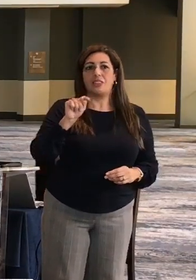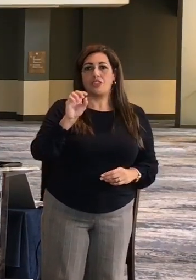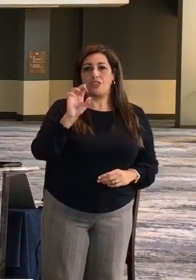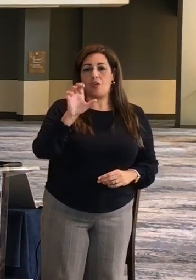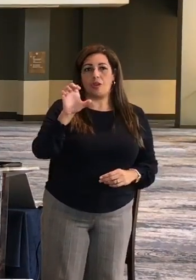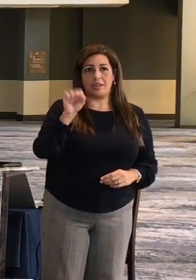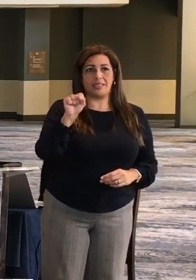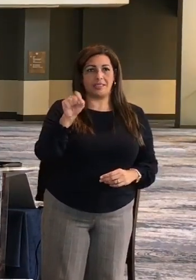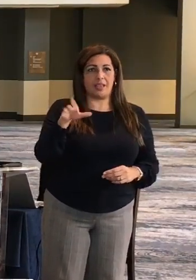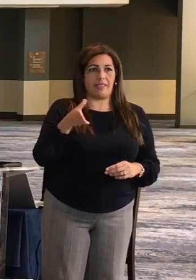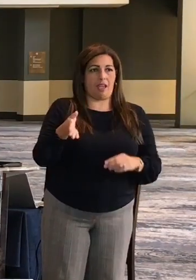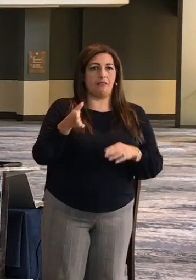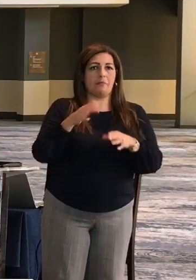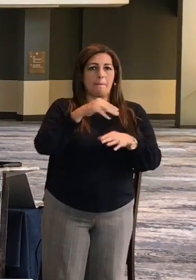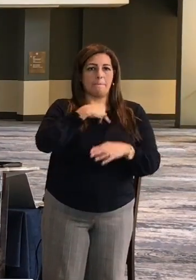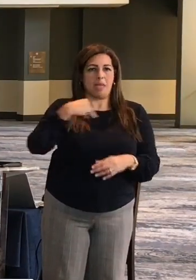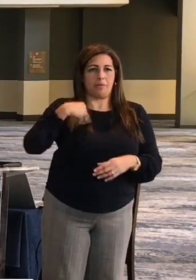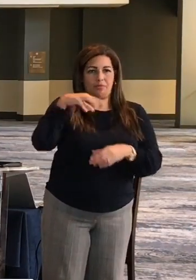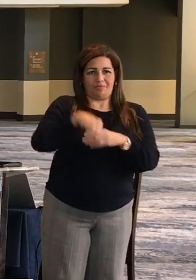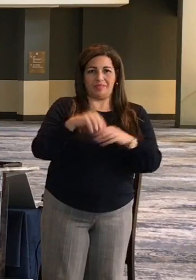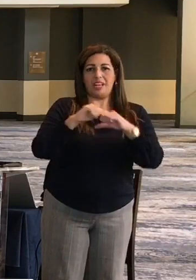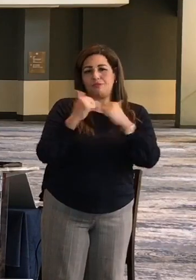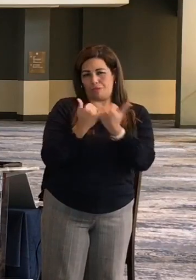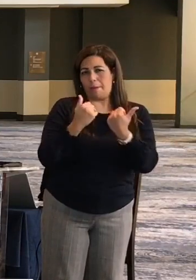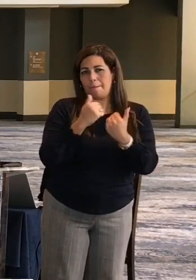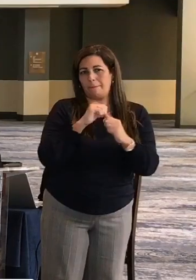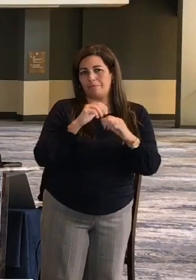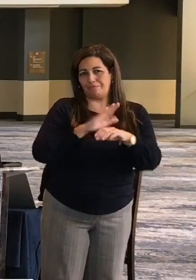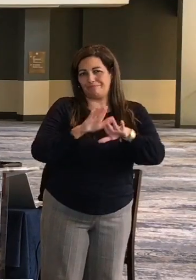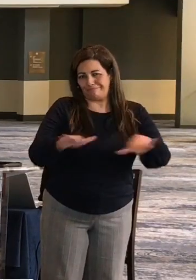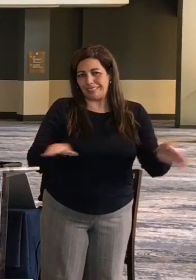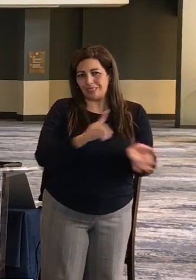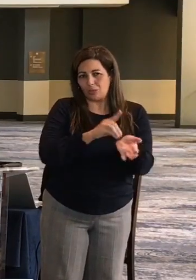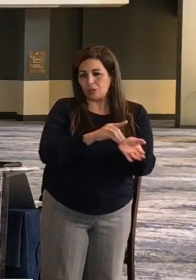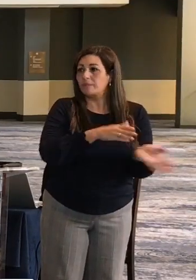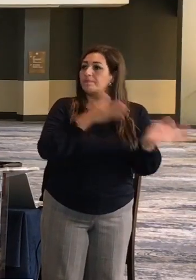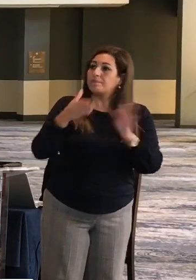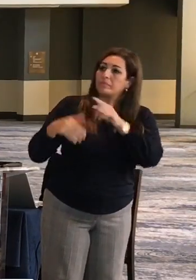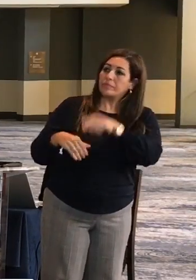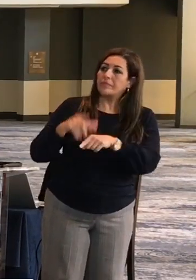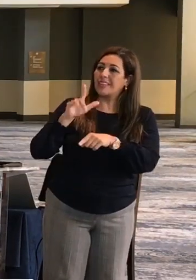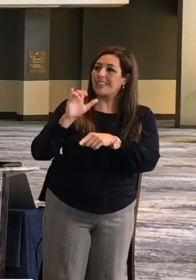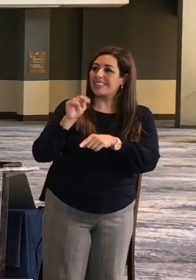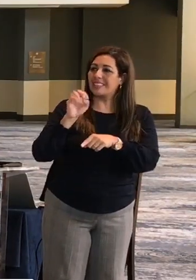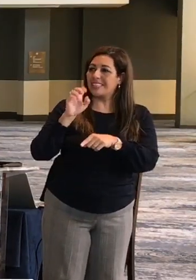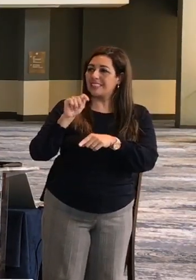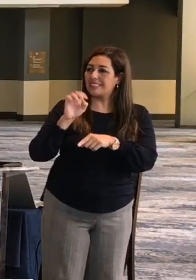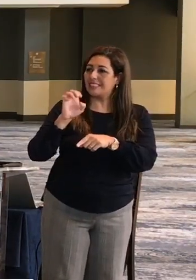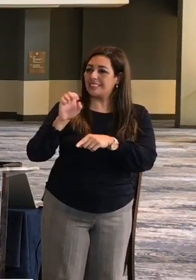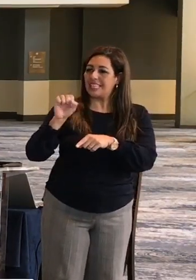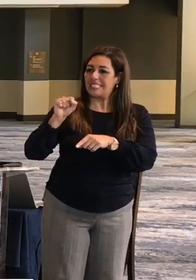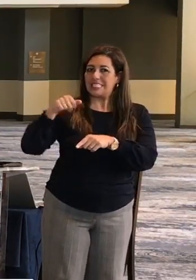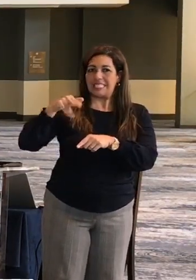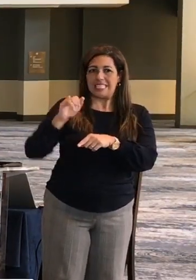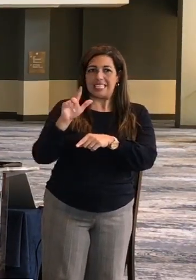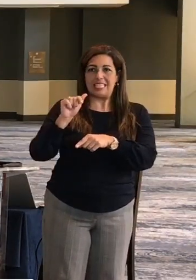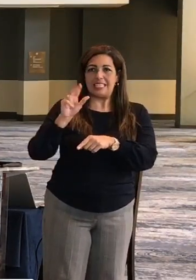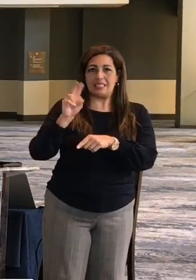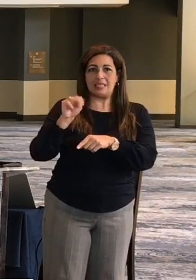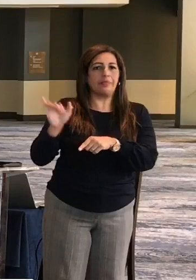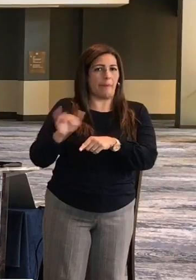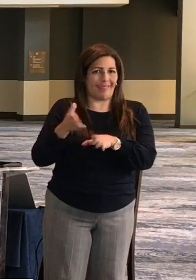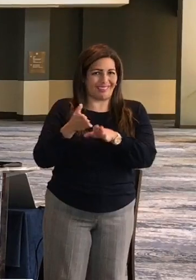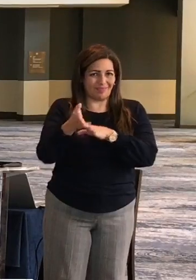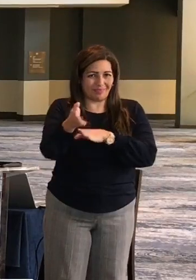pediátrica, miembro de la Sociedad de Pediatría también. La doctora Inés Esquilín, infectóloga pediátrica